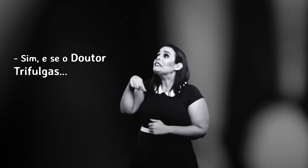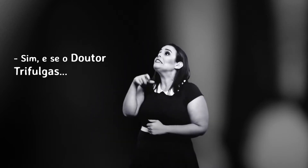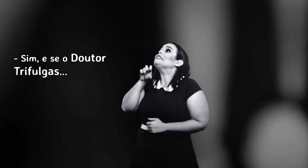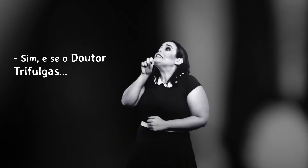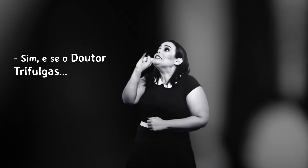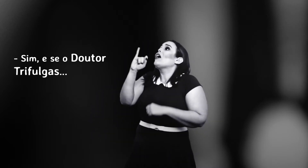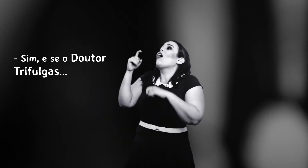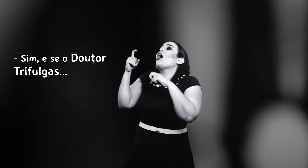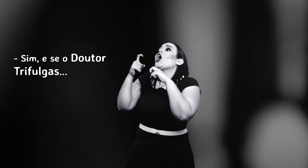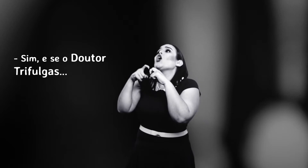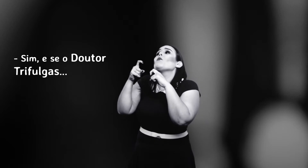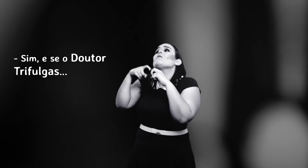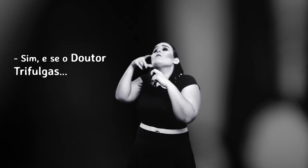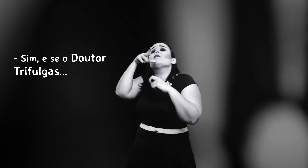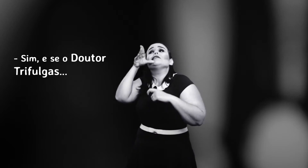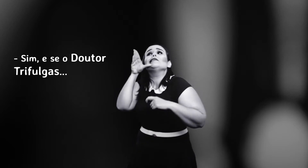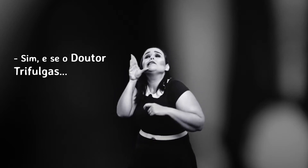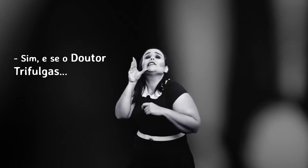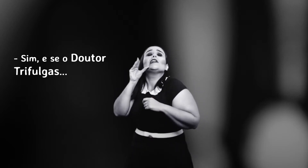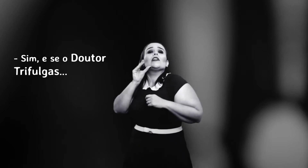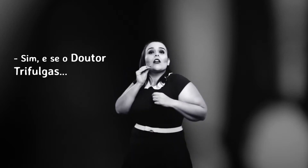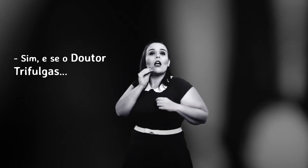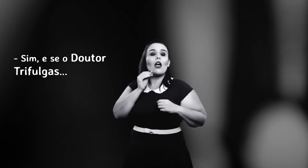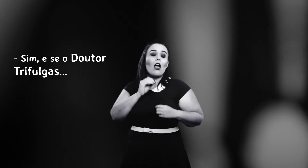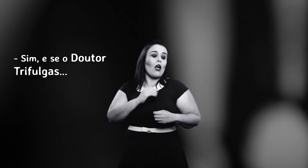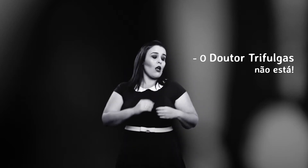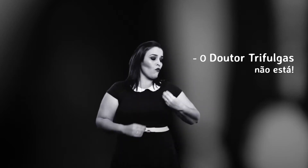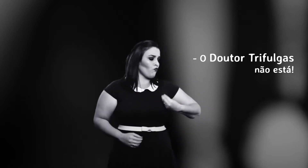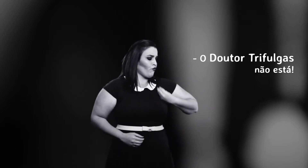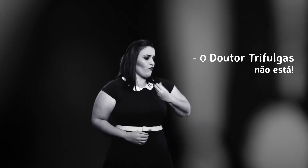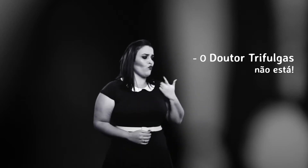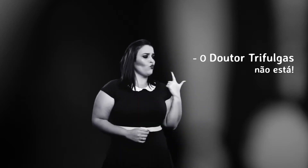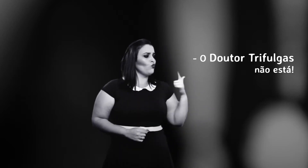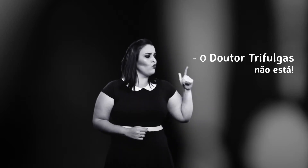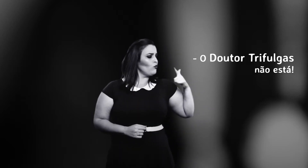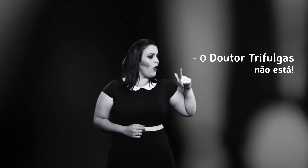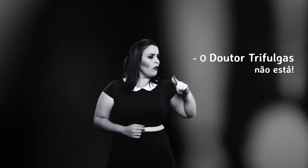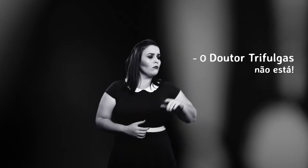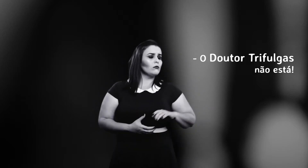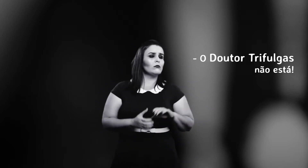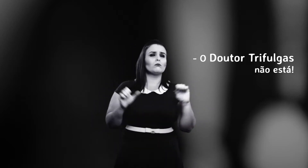Sim, e se o Dr. Trifulgas... O Dr. Trifulgas não está.